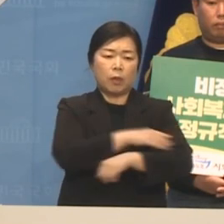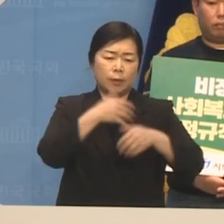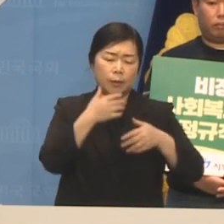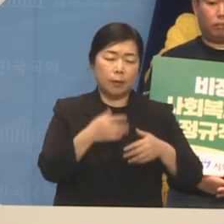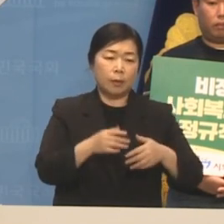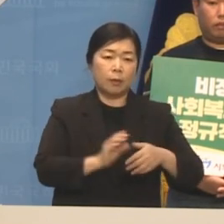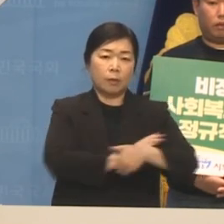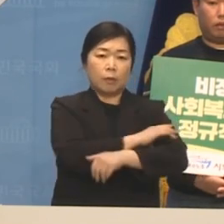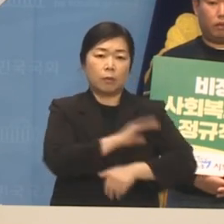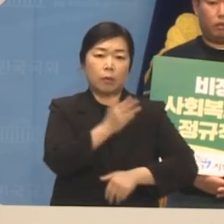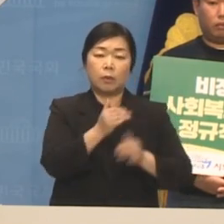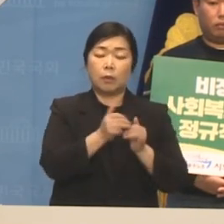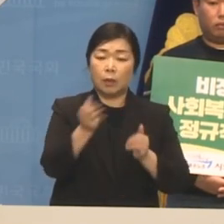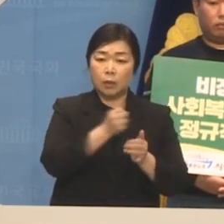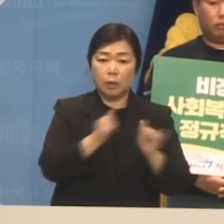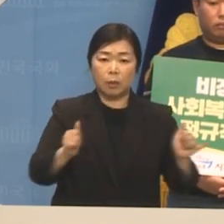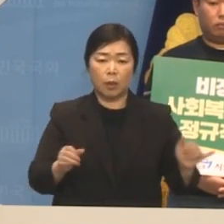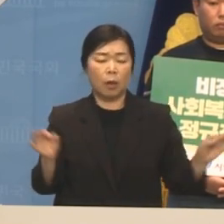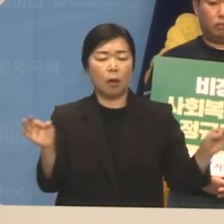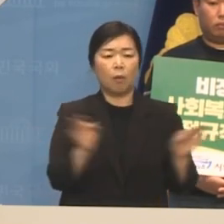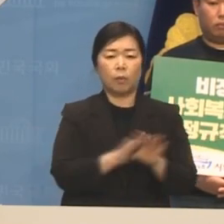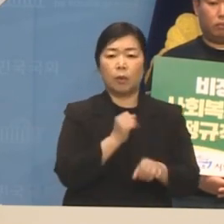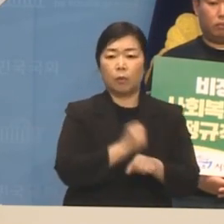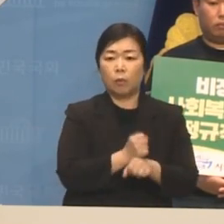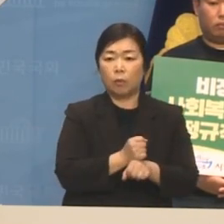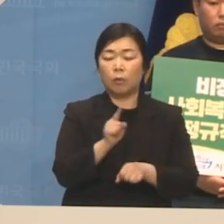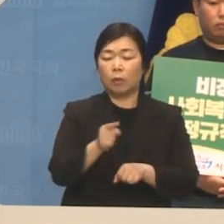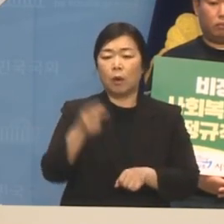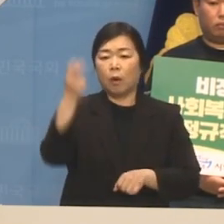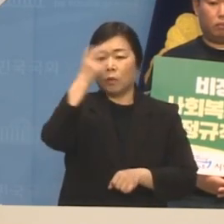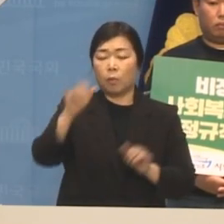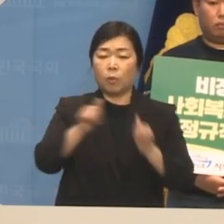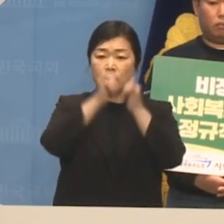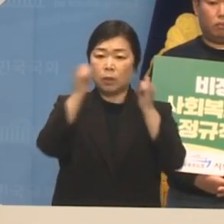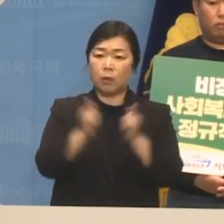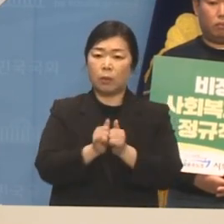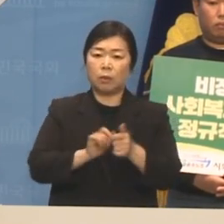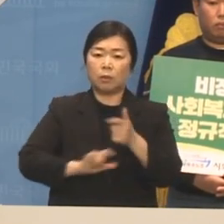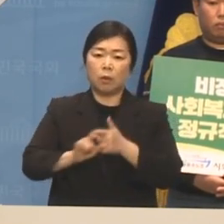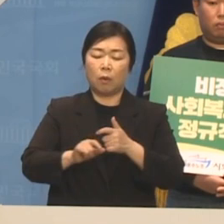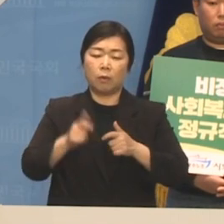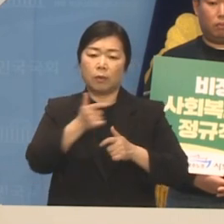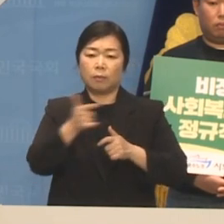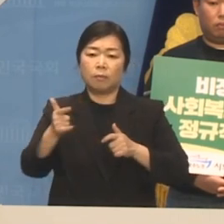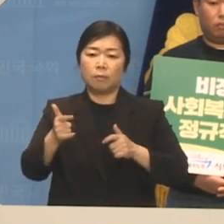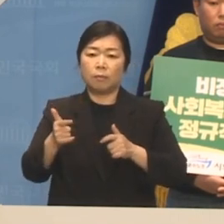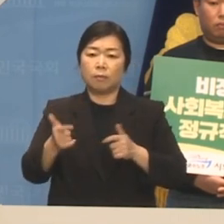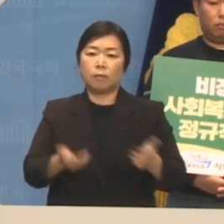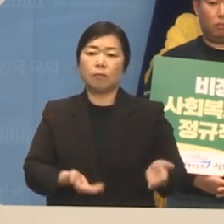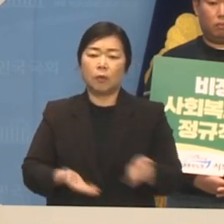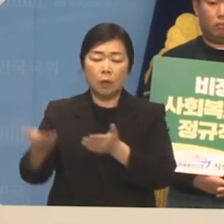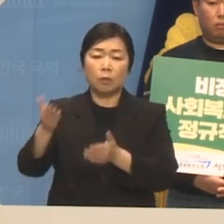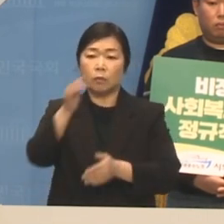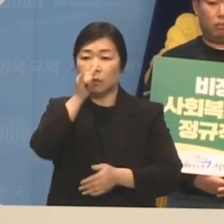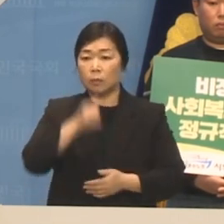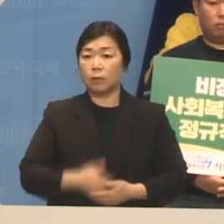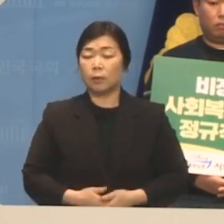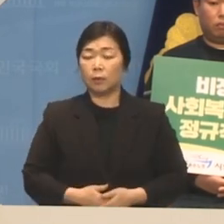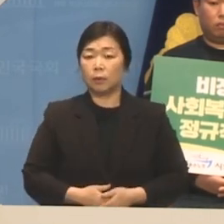정치인들이 없애려 하며 이를 시작으로 돌봄사회를 더욱더 시장으로 내몰고 있습니다. 그래서 오늘 우리는